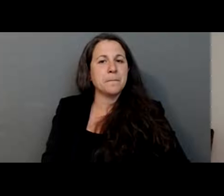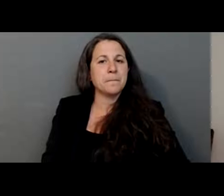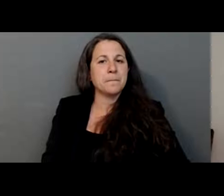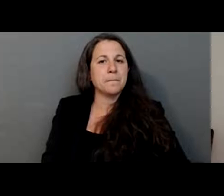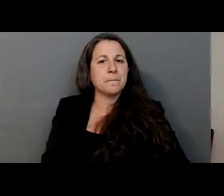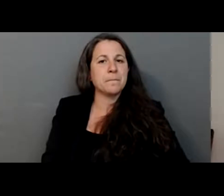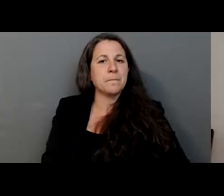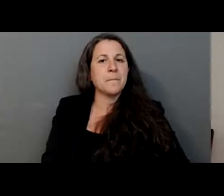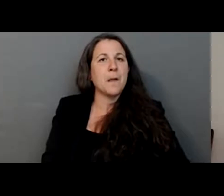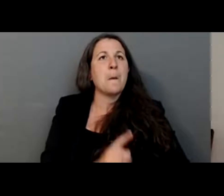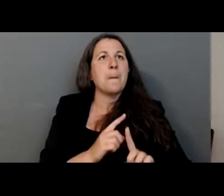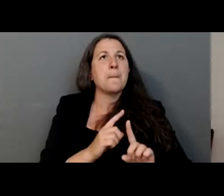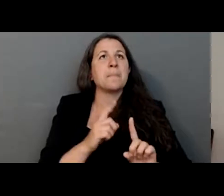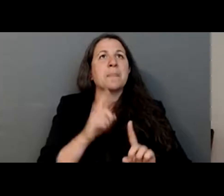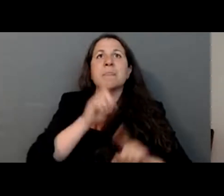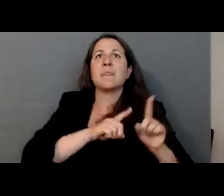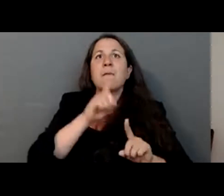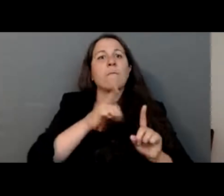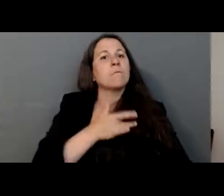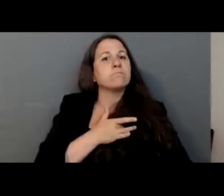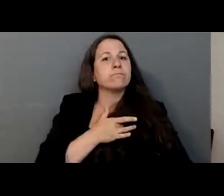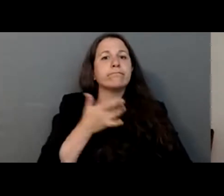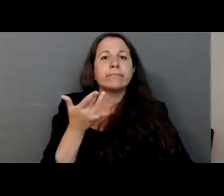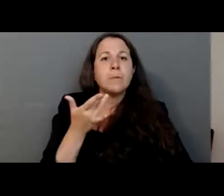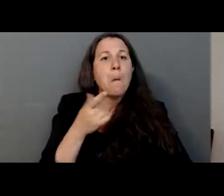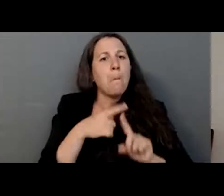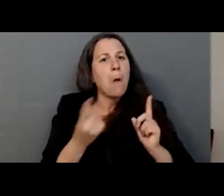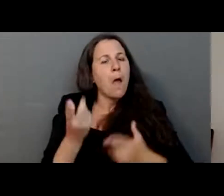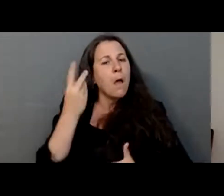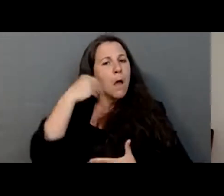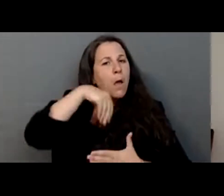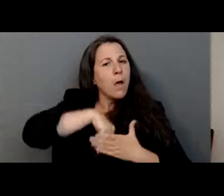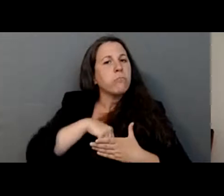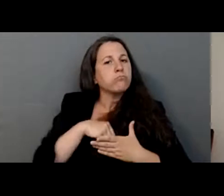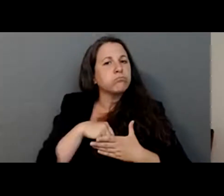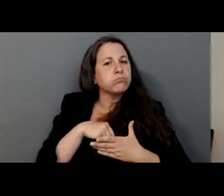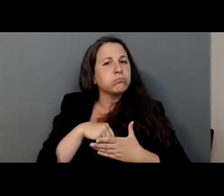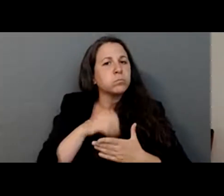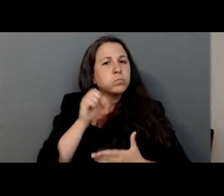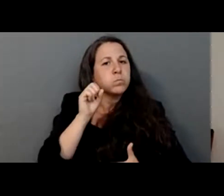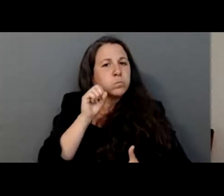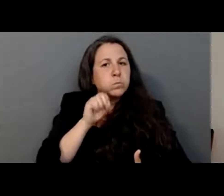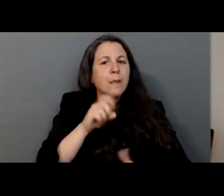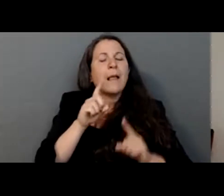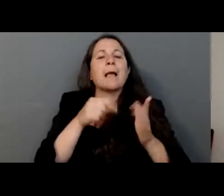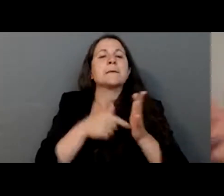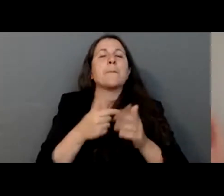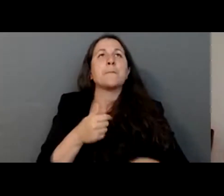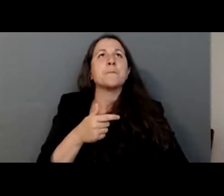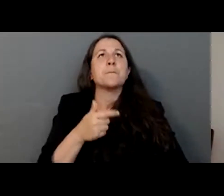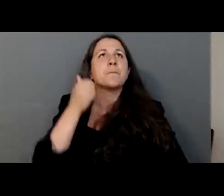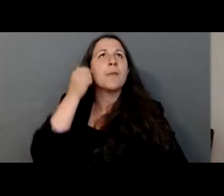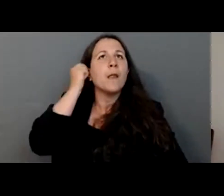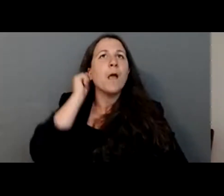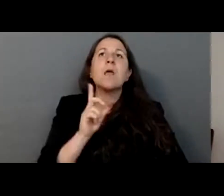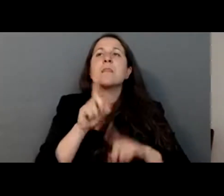par être endossés, c'est-à-dire dont nous portons la responsabilité. Par exemple, lorsque nous ne sommes pas aperçus, disons,